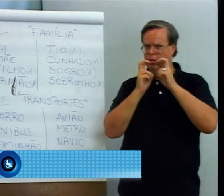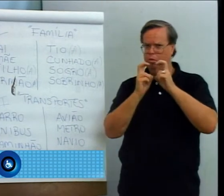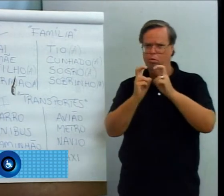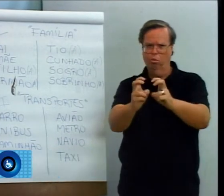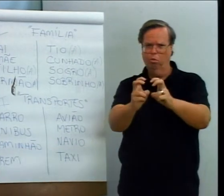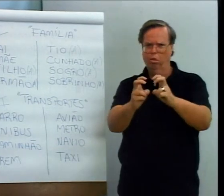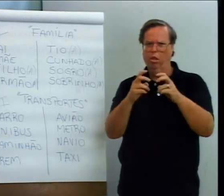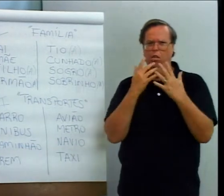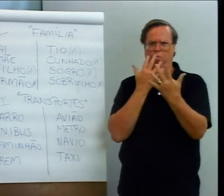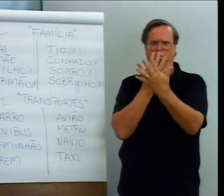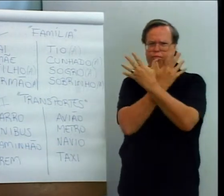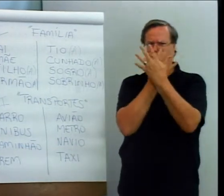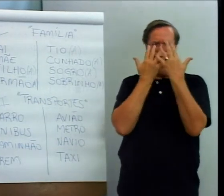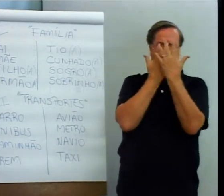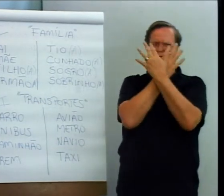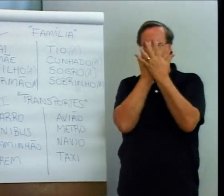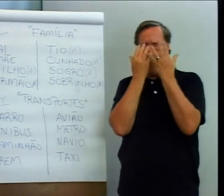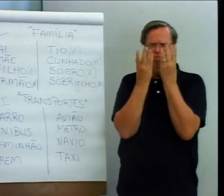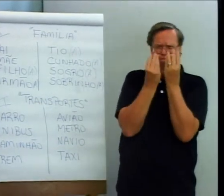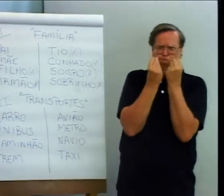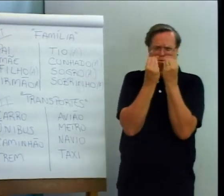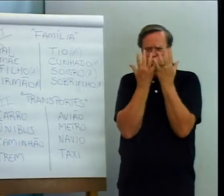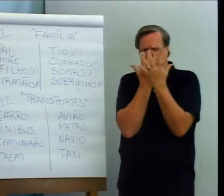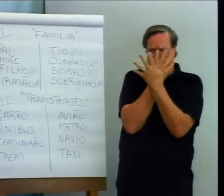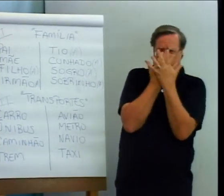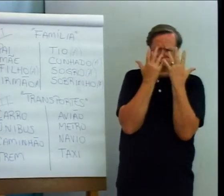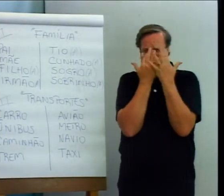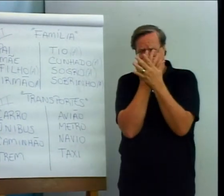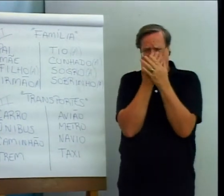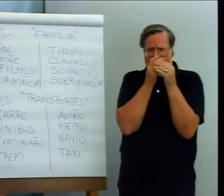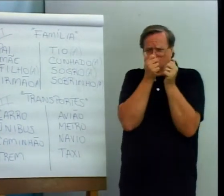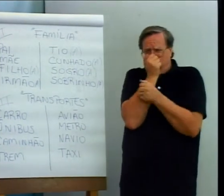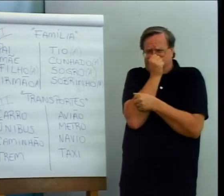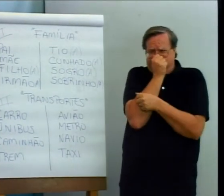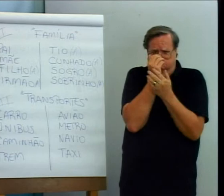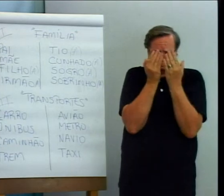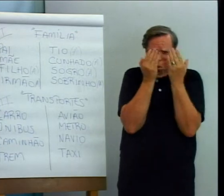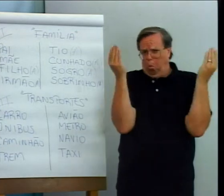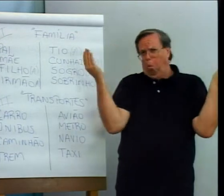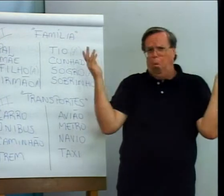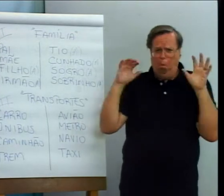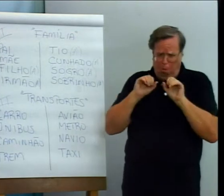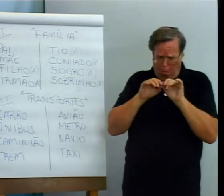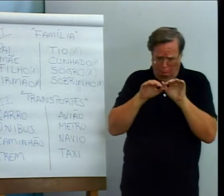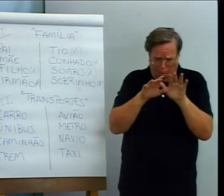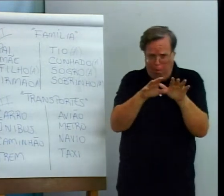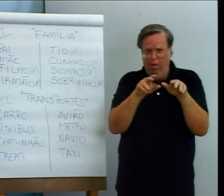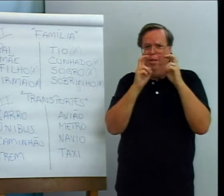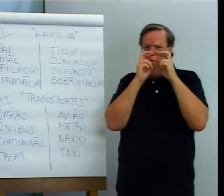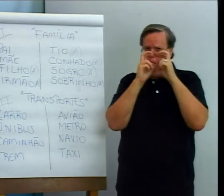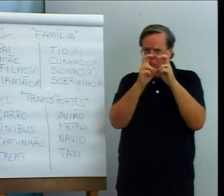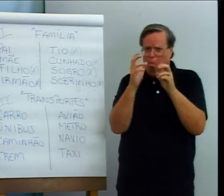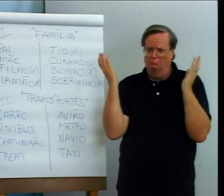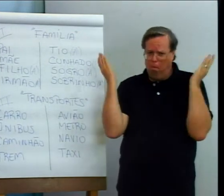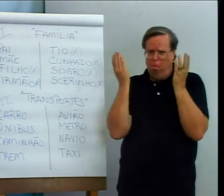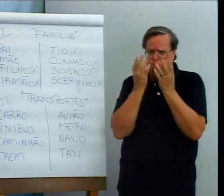Sinal de metrô. Esse é o sinal de metrô. Sempre muito cheio de gente, pessoal apertado. Quando abre a porta,